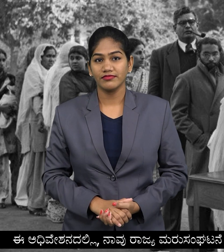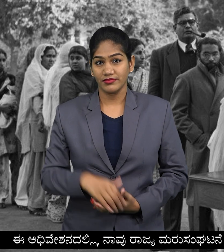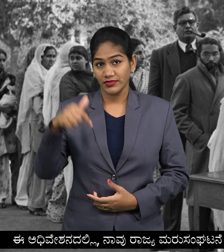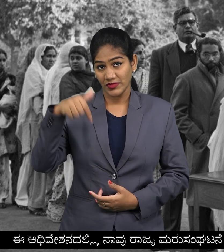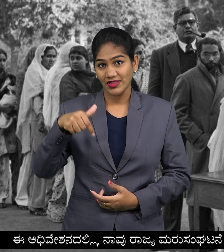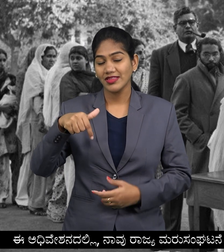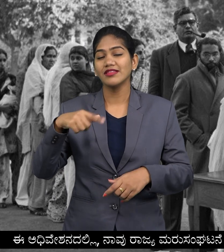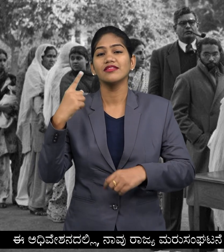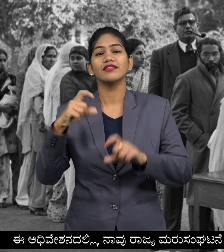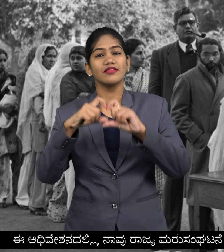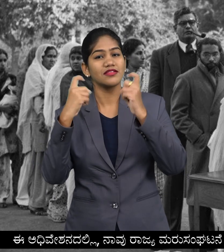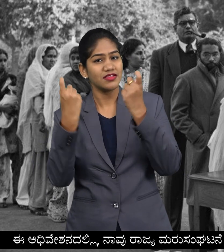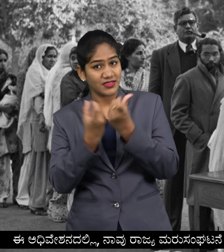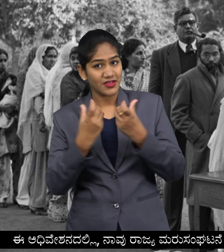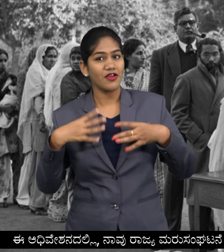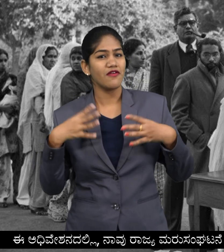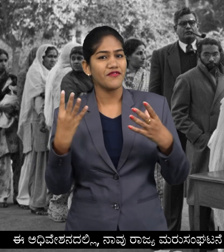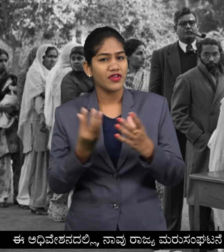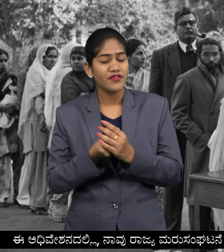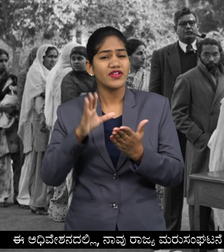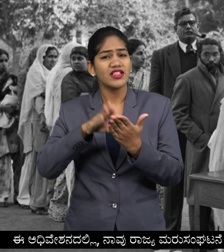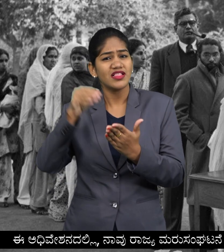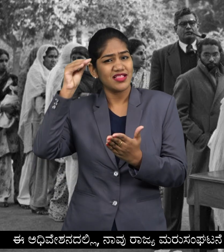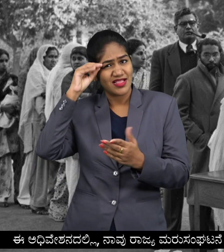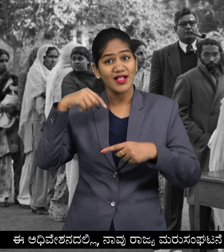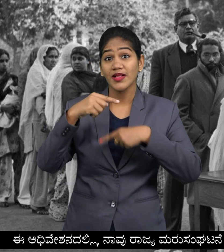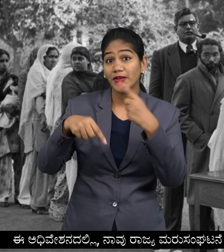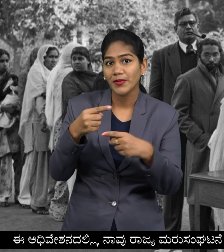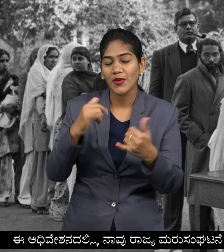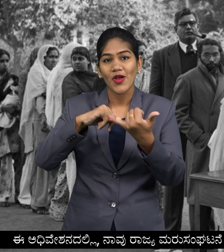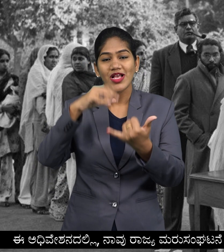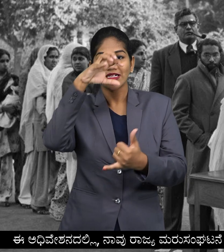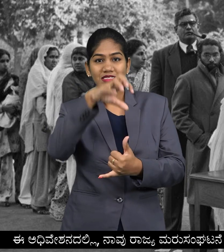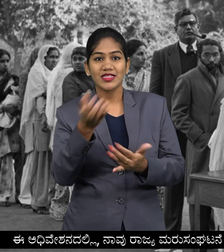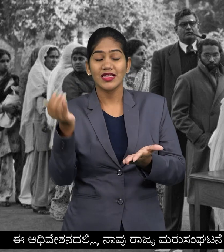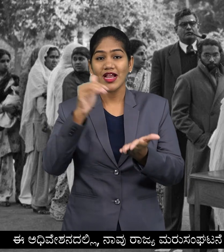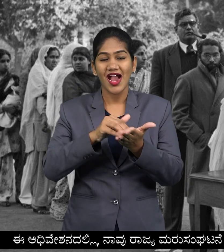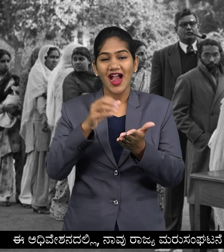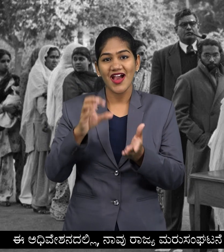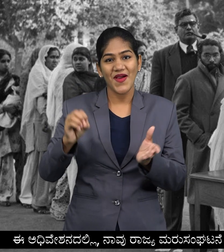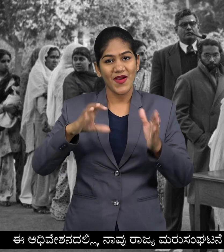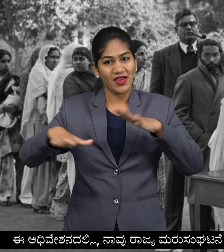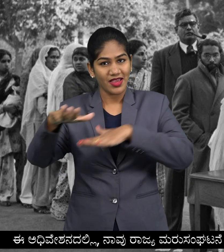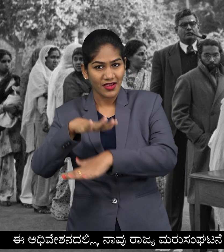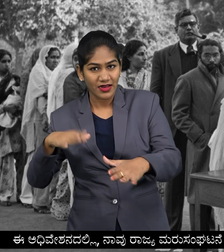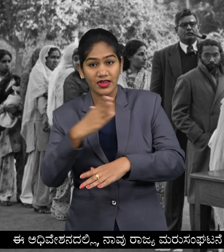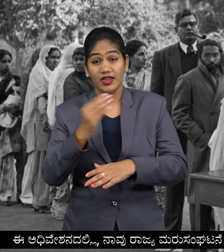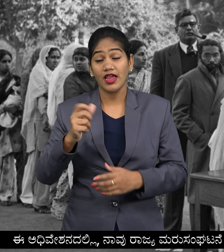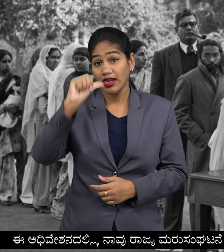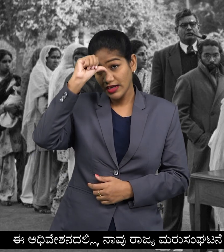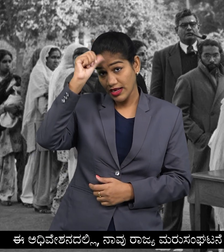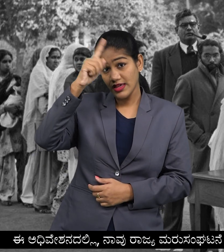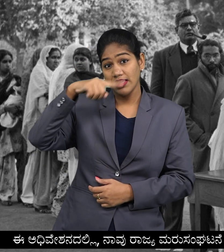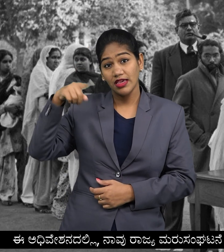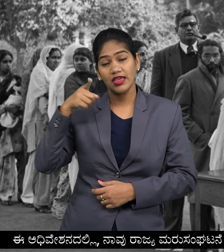ಈ ಅಧಿವೇಶನದಲ್ಲಿ ನಾವು ರಾಜ್ಯ ಮರು ಸಂಘಟನೆ ಮತ್ತು ಭಾರತದ ವಿದೇಶಾಂಗ ನೀತಿಯ ಬಗ್ಗೆ